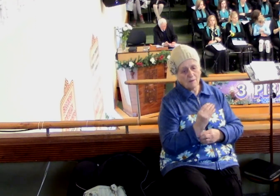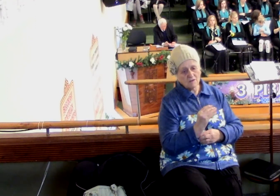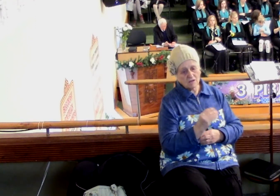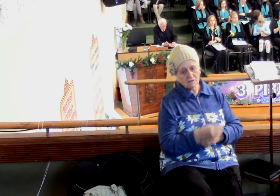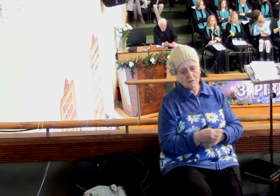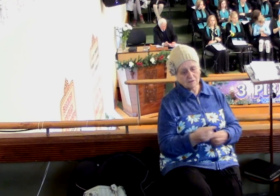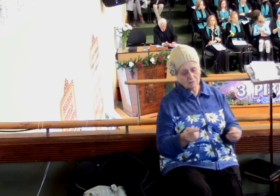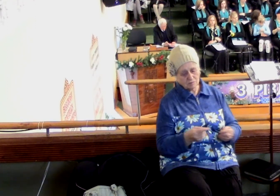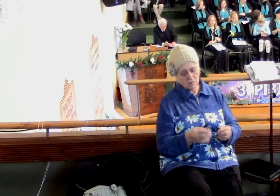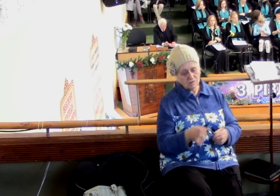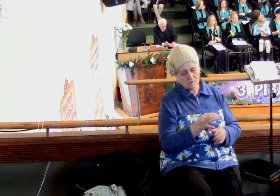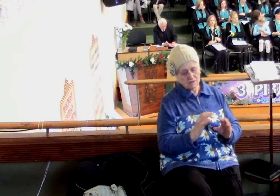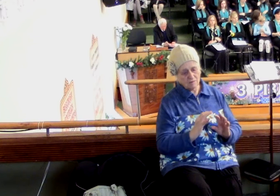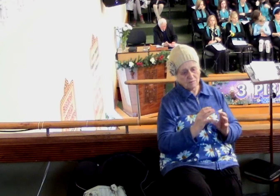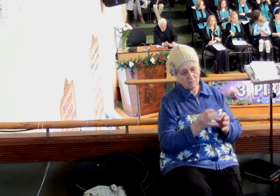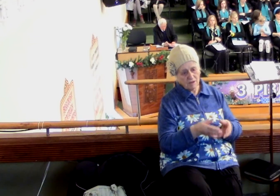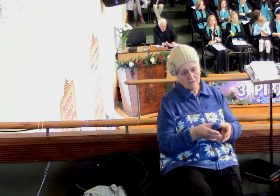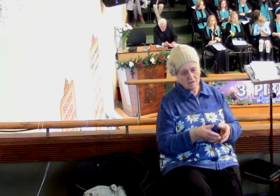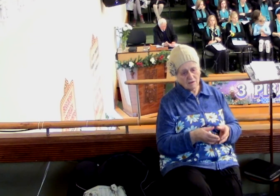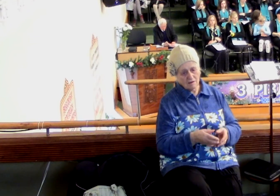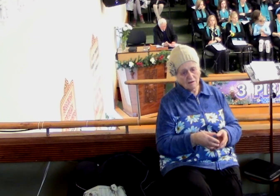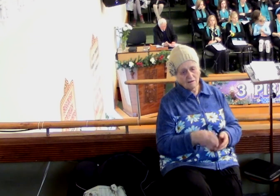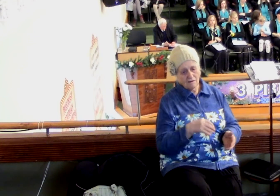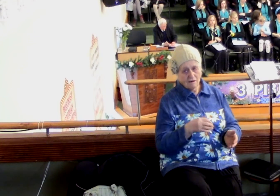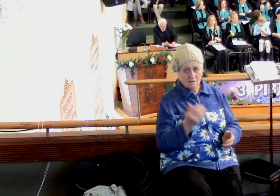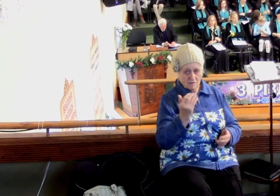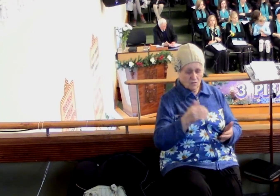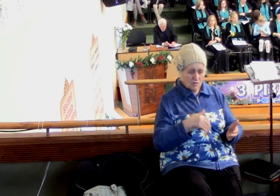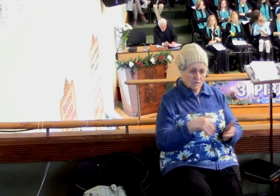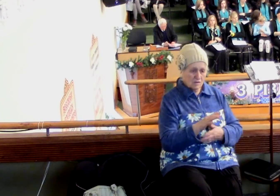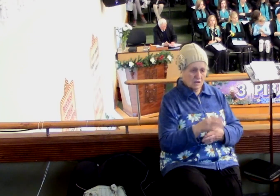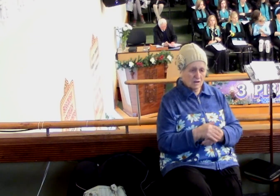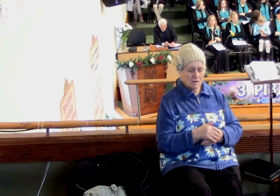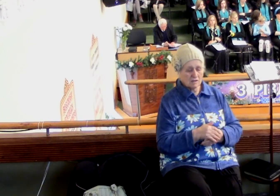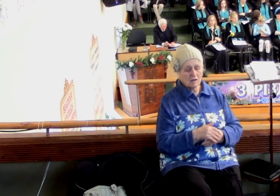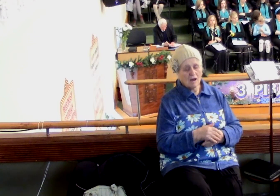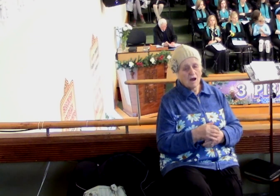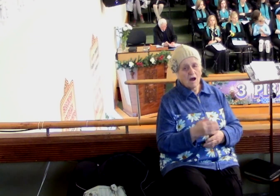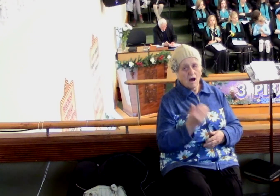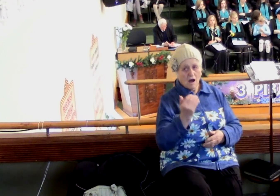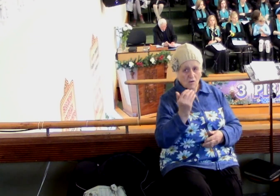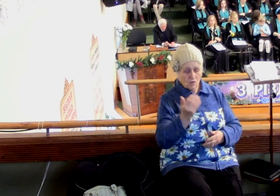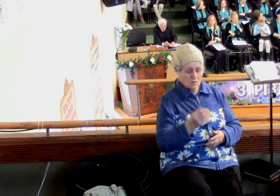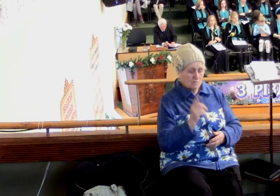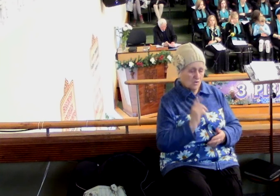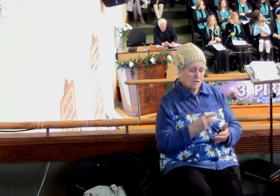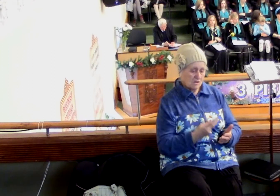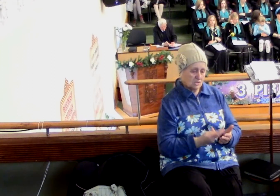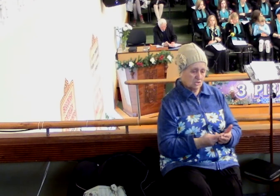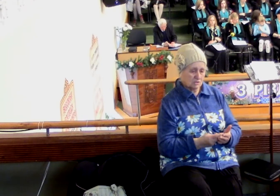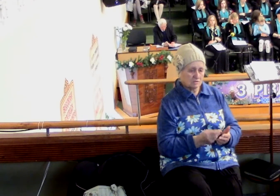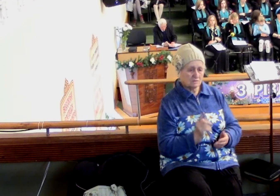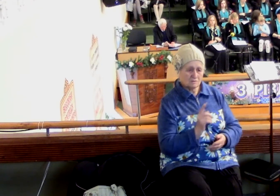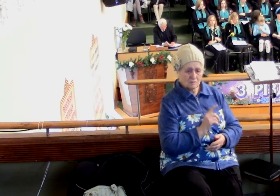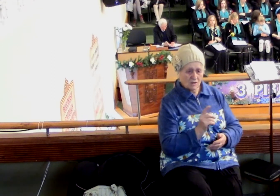приняли, отвергли и пролили кровь. А он пока лежит, никто еще не знает, что жизнь его